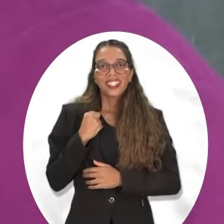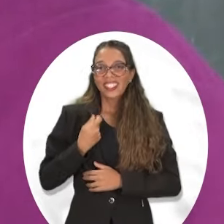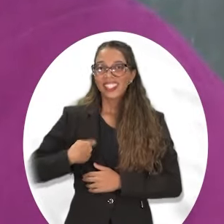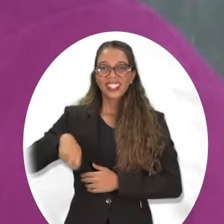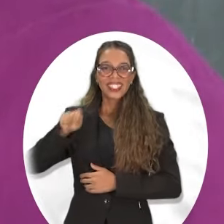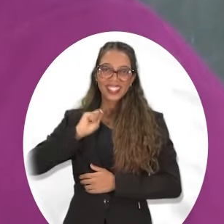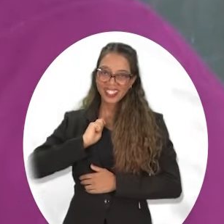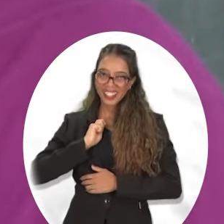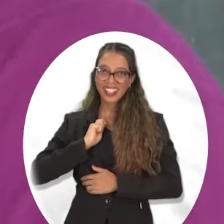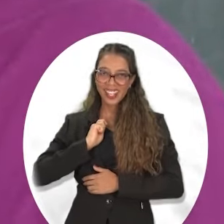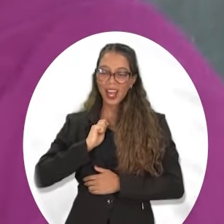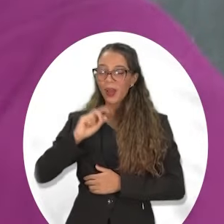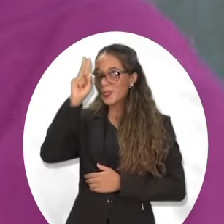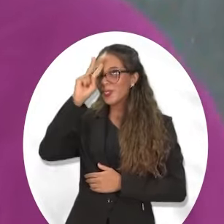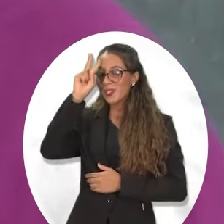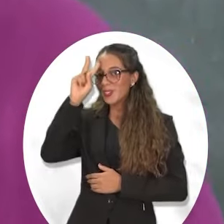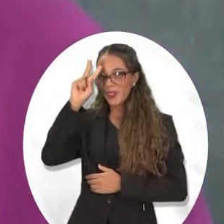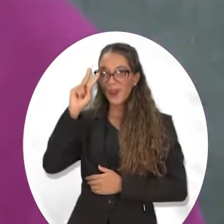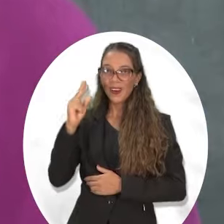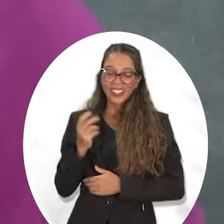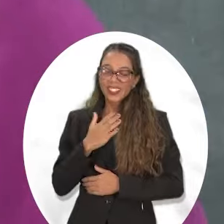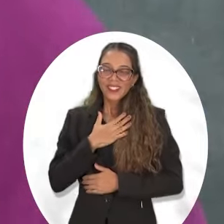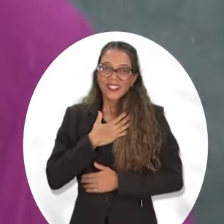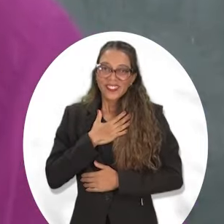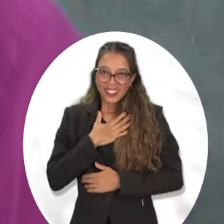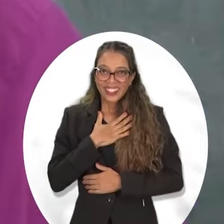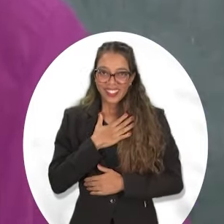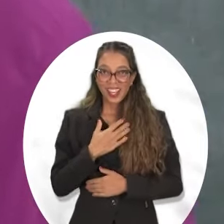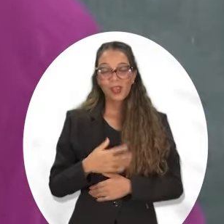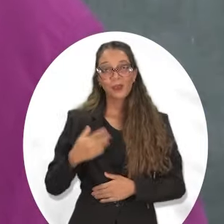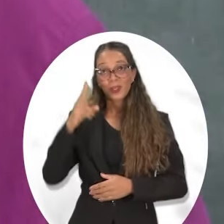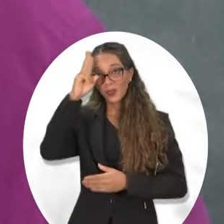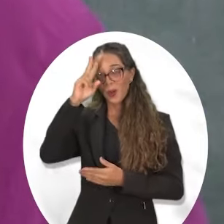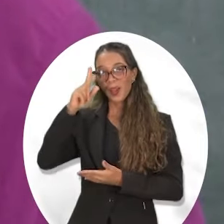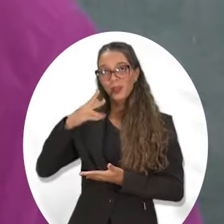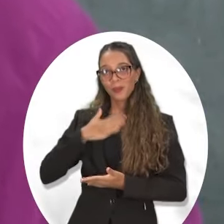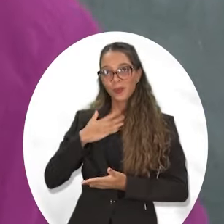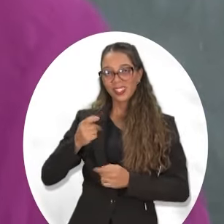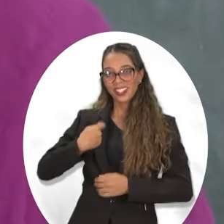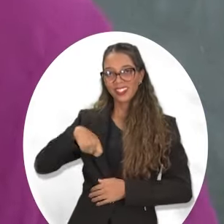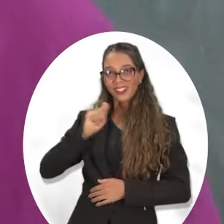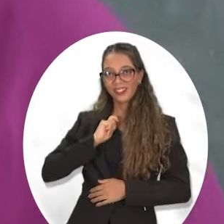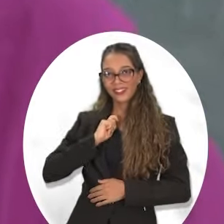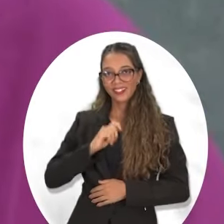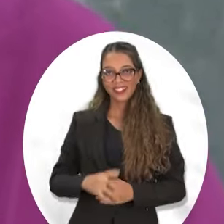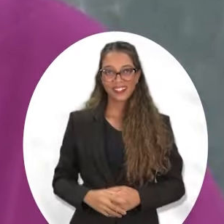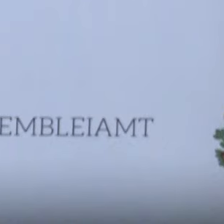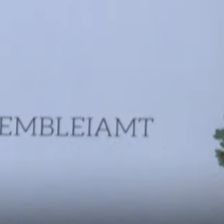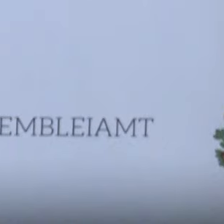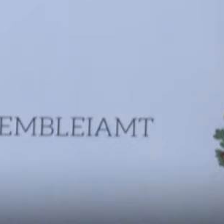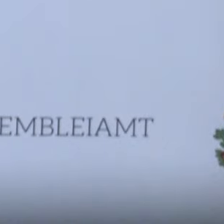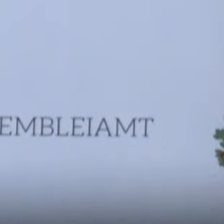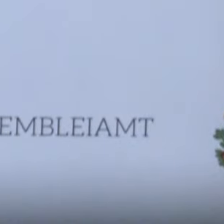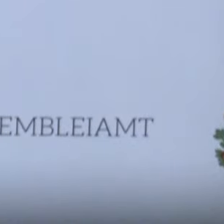Então, assim, tem um vínculo afetivo com a história do meu sinal.